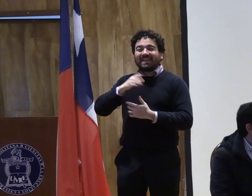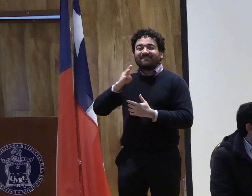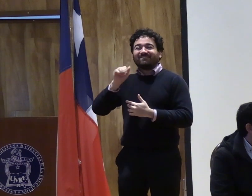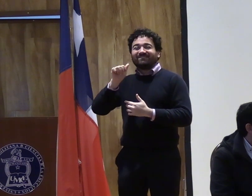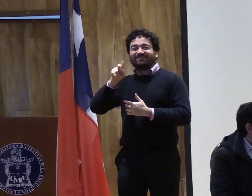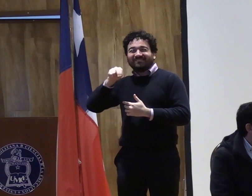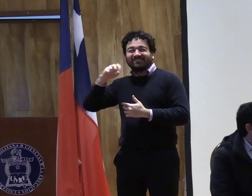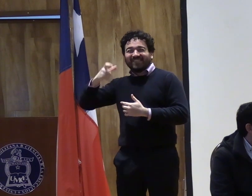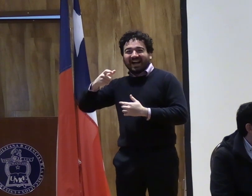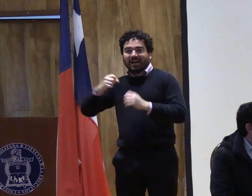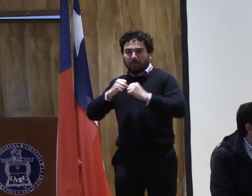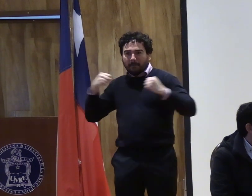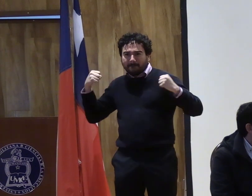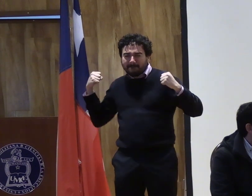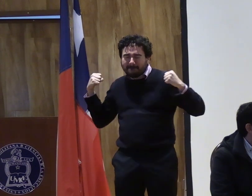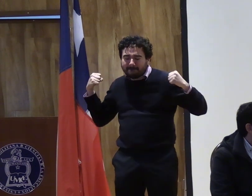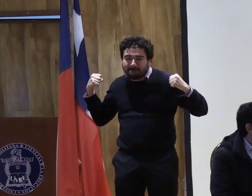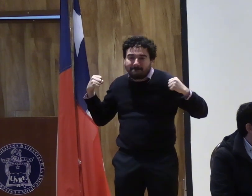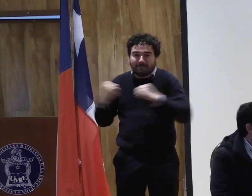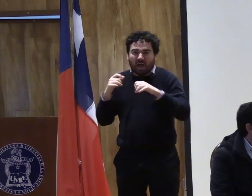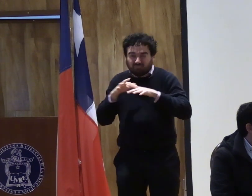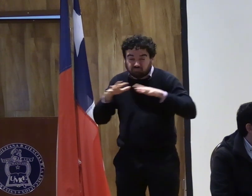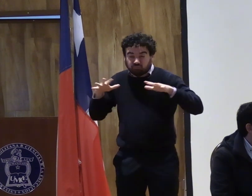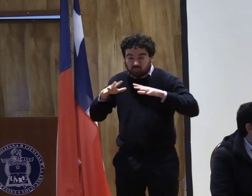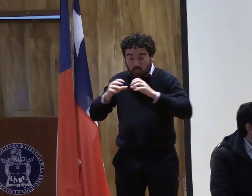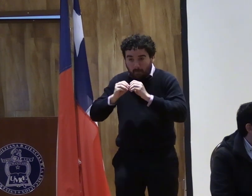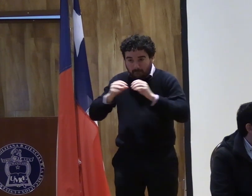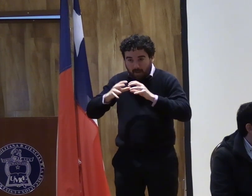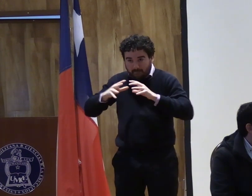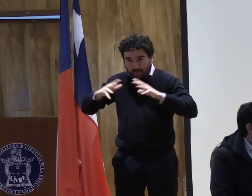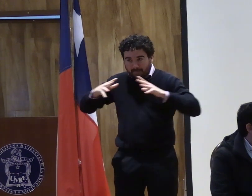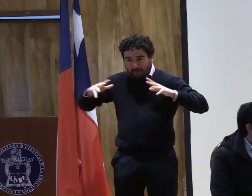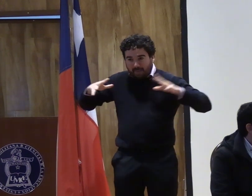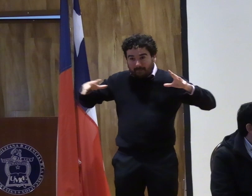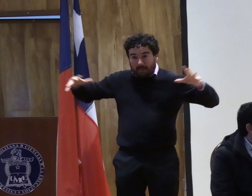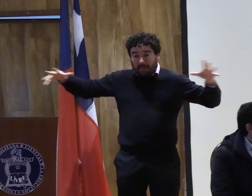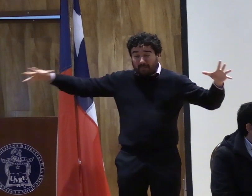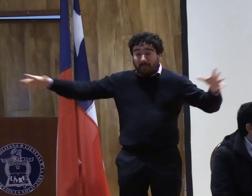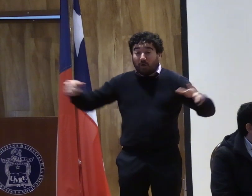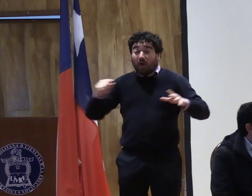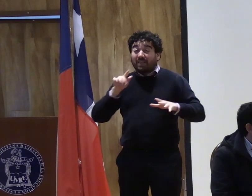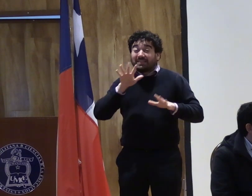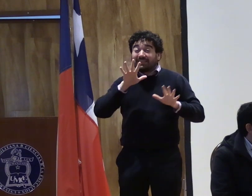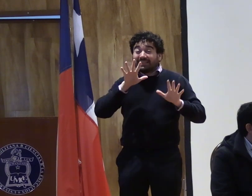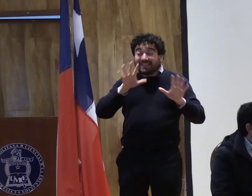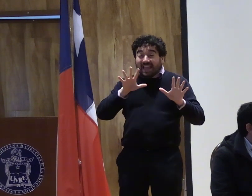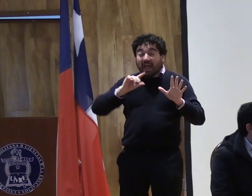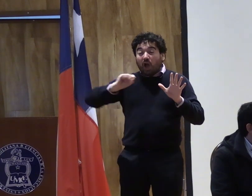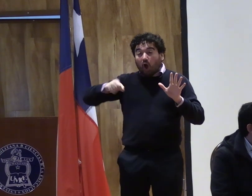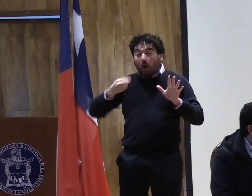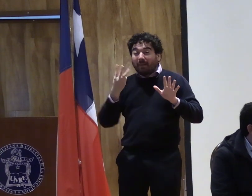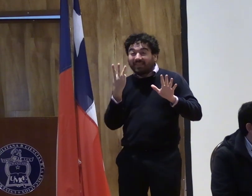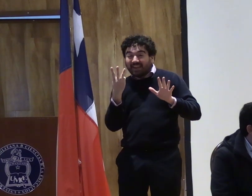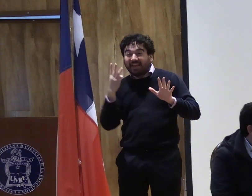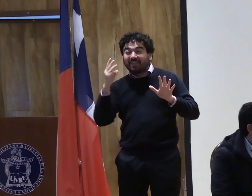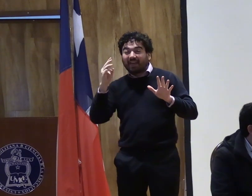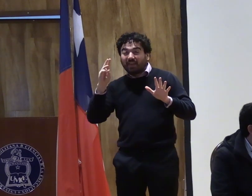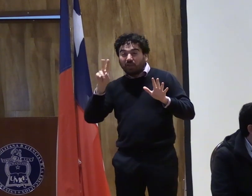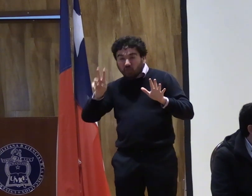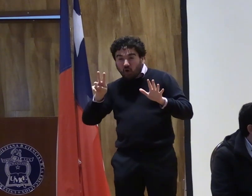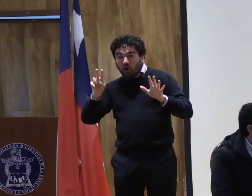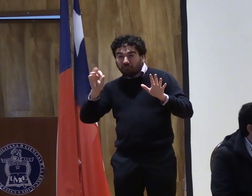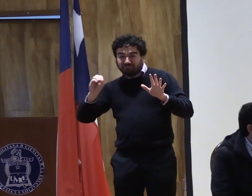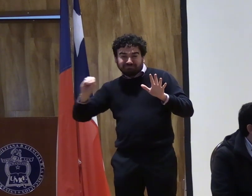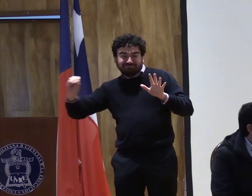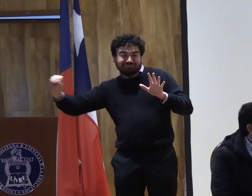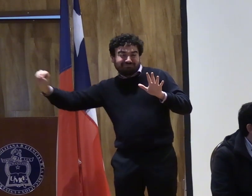de 10⁻32 grados Kelvin. Es decir, un 1 seguido por 32 cero.